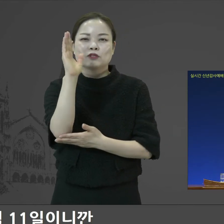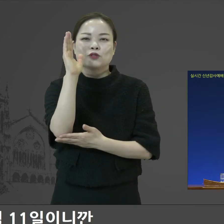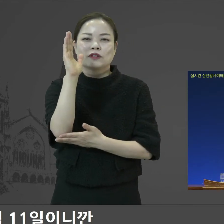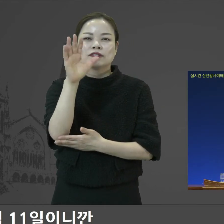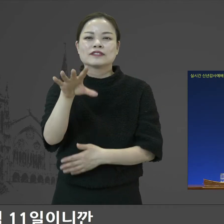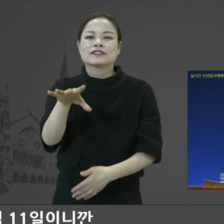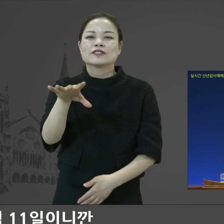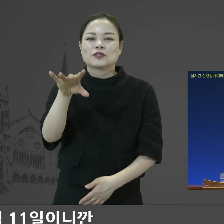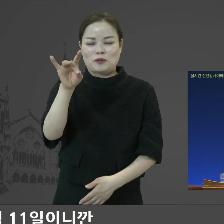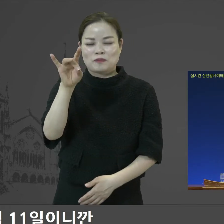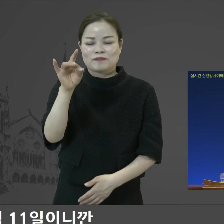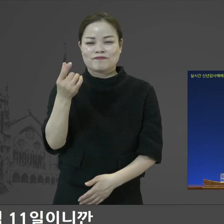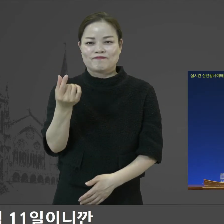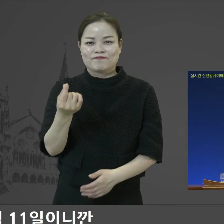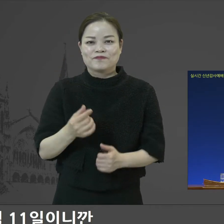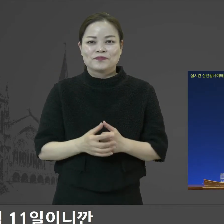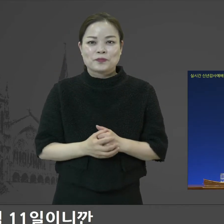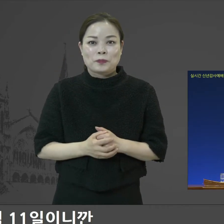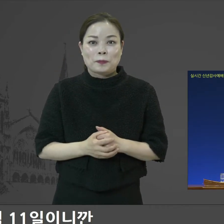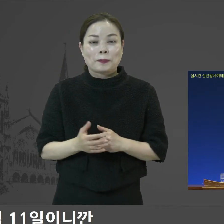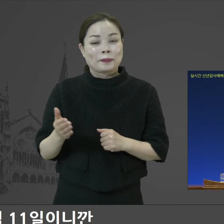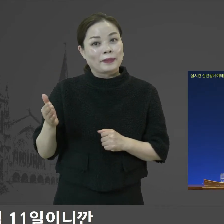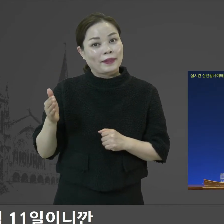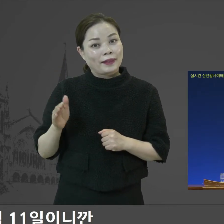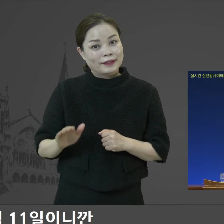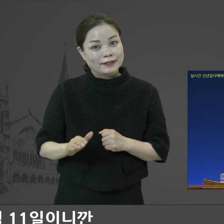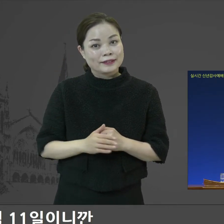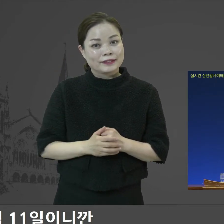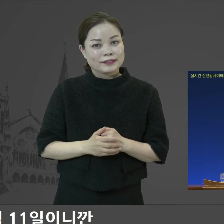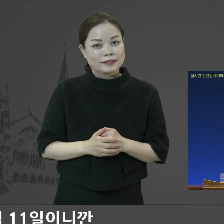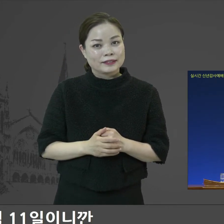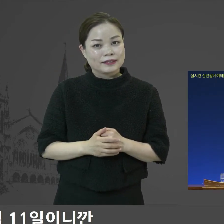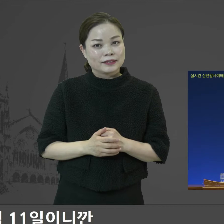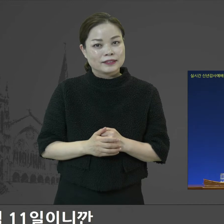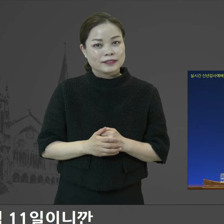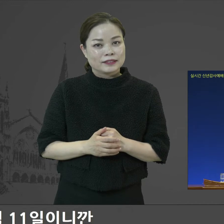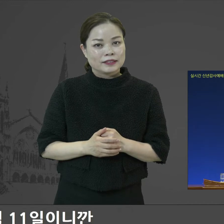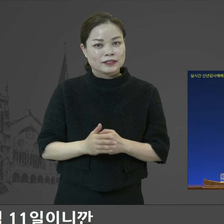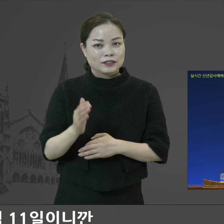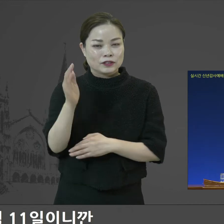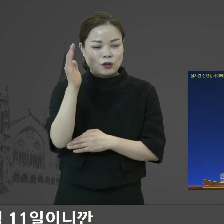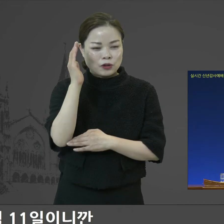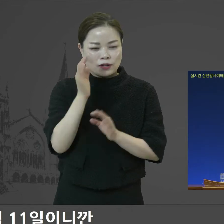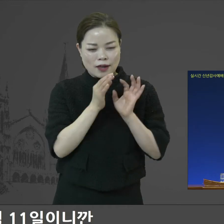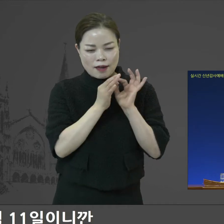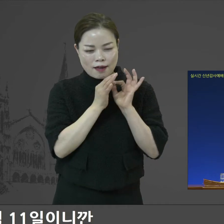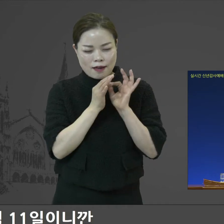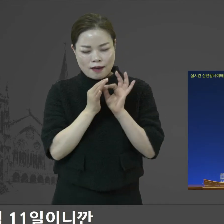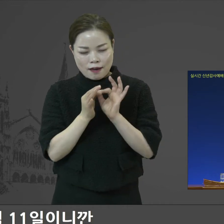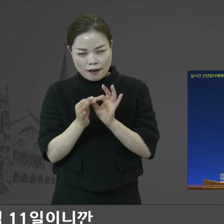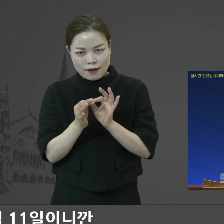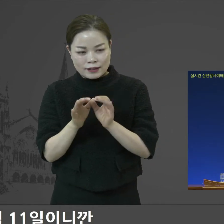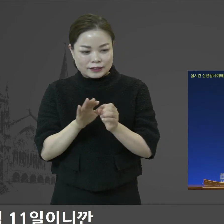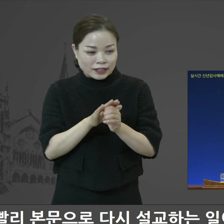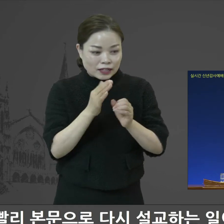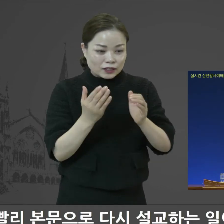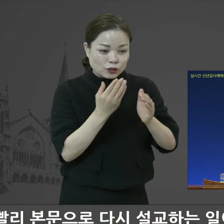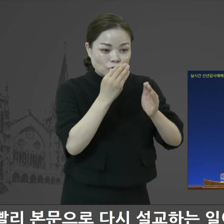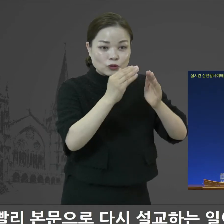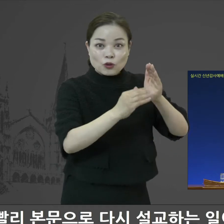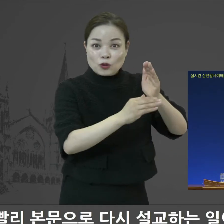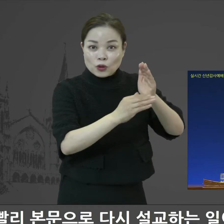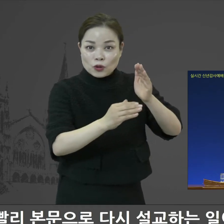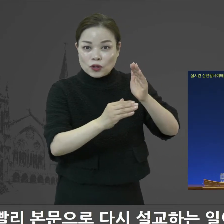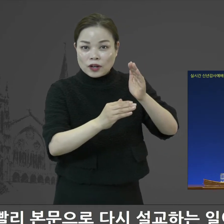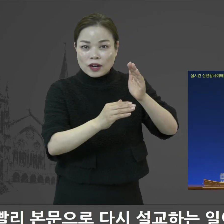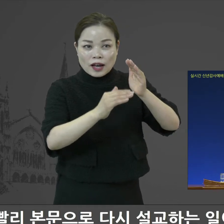것은 처음인 것 같습니다. 근데 이렇게 설교를 쭉 해오다 보니까요, 우리 사랑하는 성도 여러분,